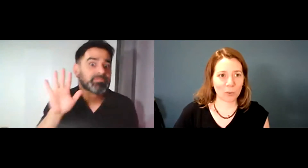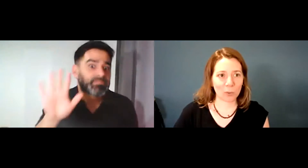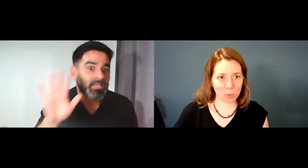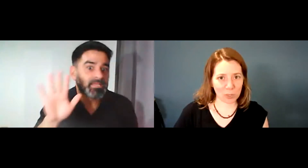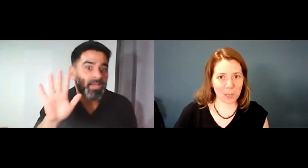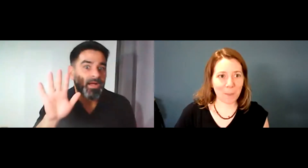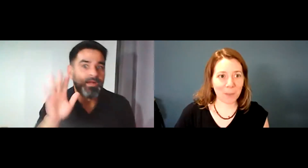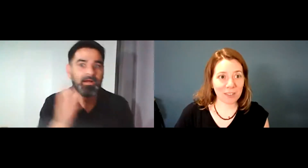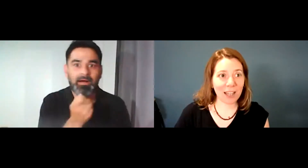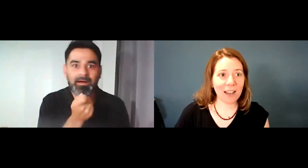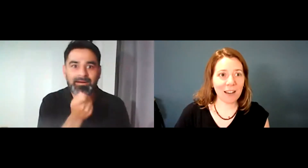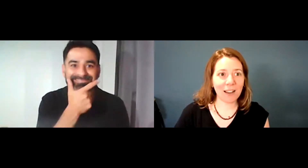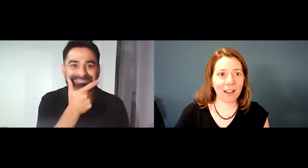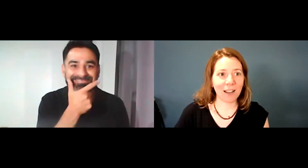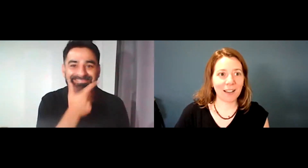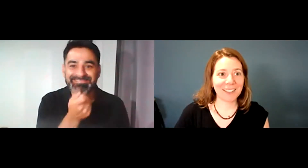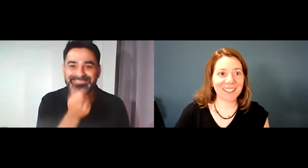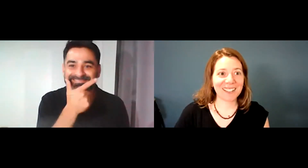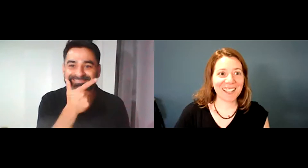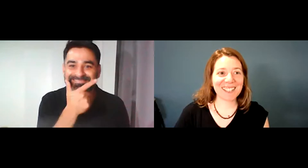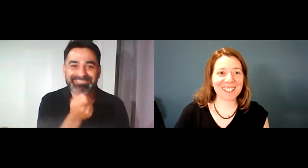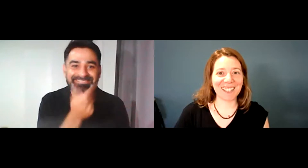Tu seña personal es así.